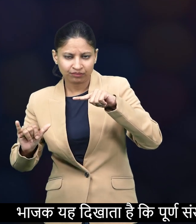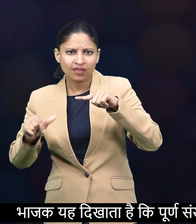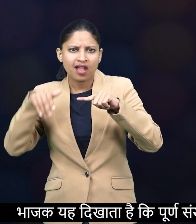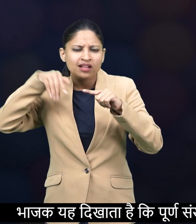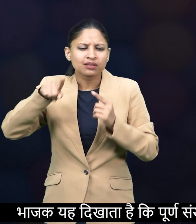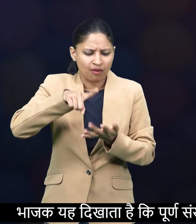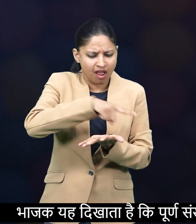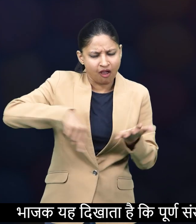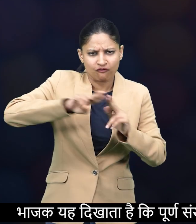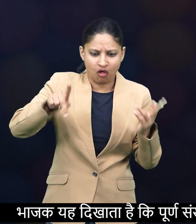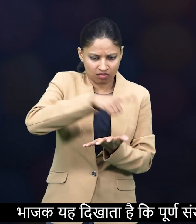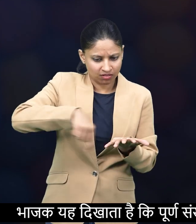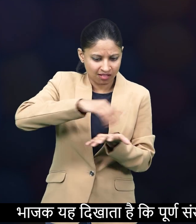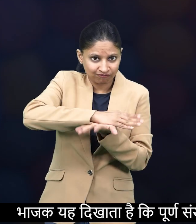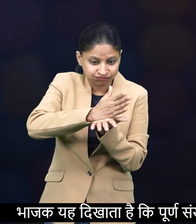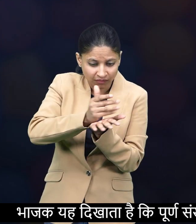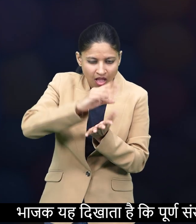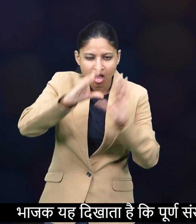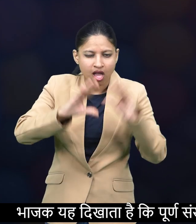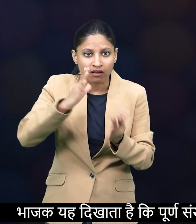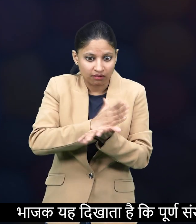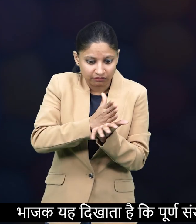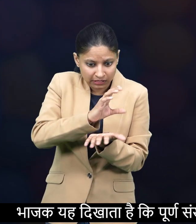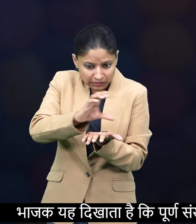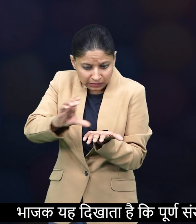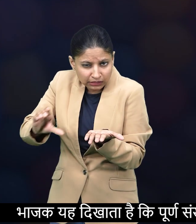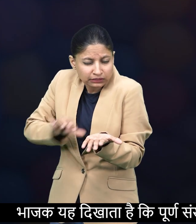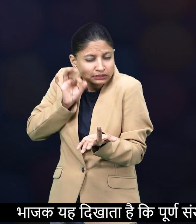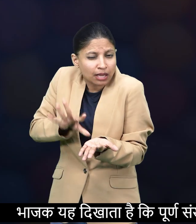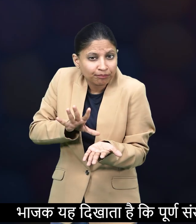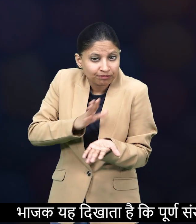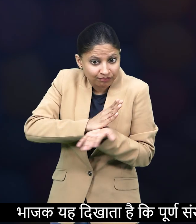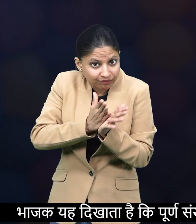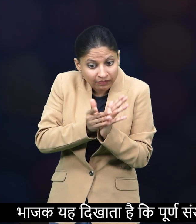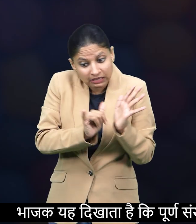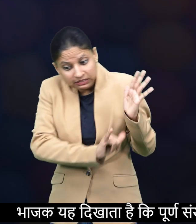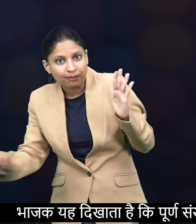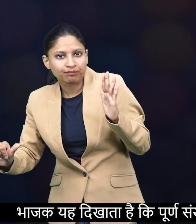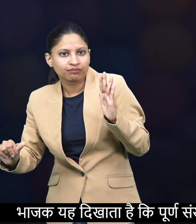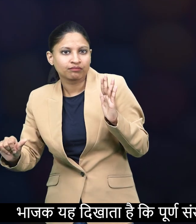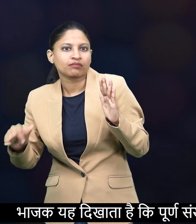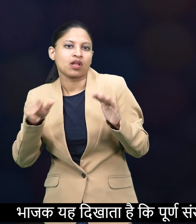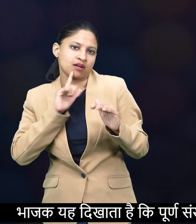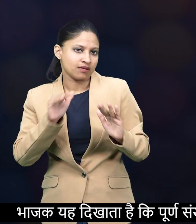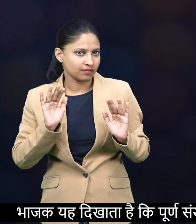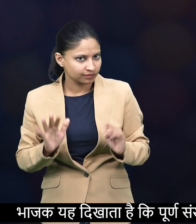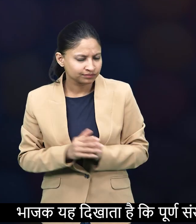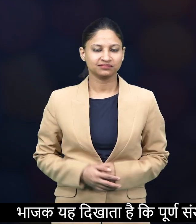भाजक यह दिखाते हैं कि पूर्ण संख्या को कितने समान हिस्सों में विभाजित किया गया है।